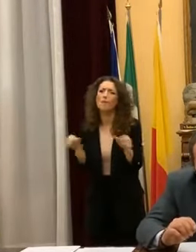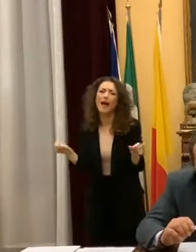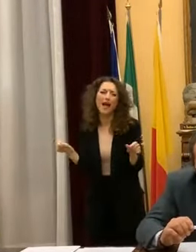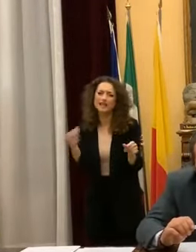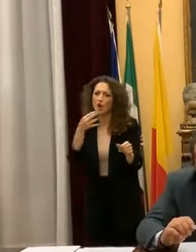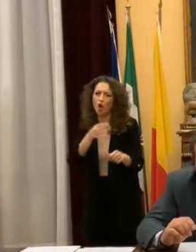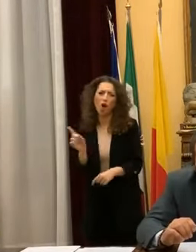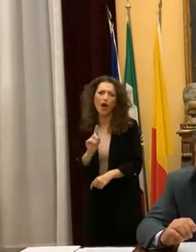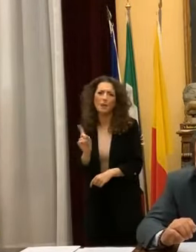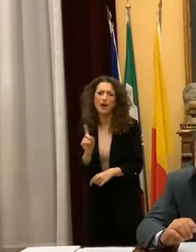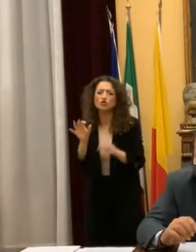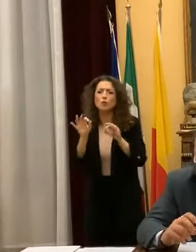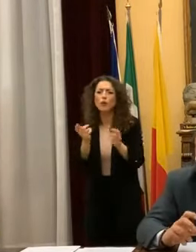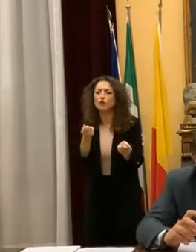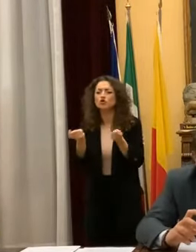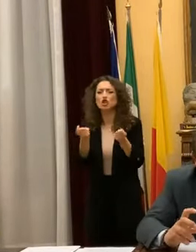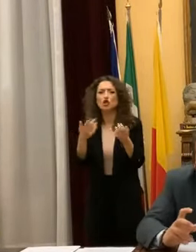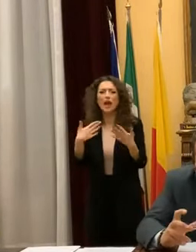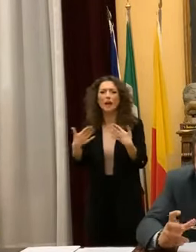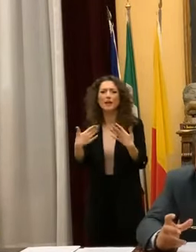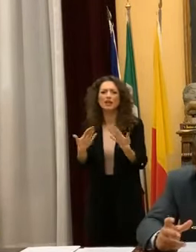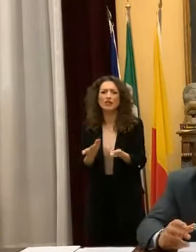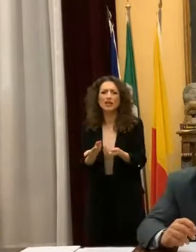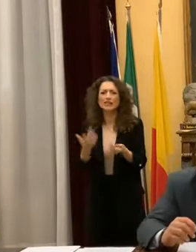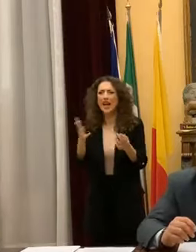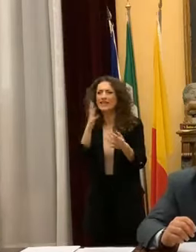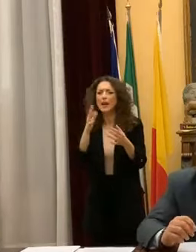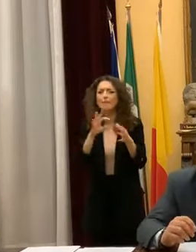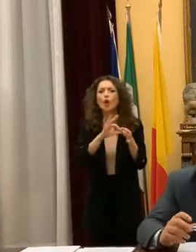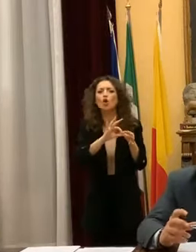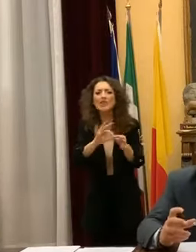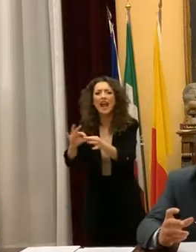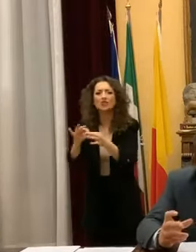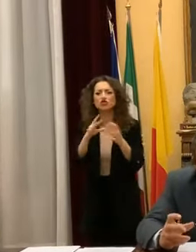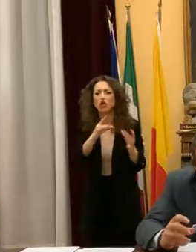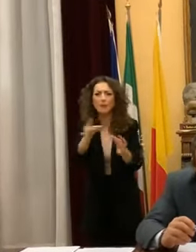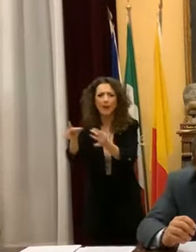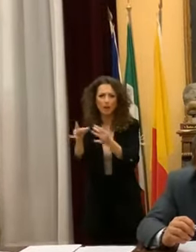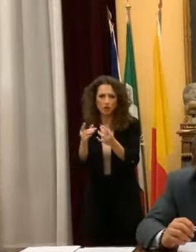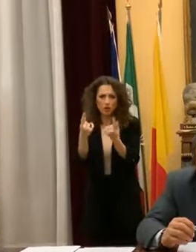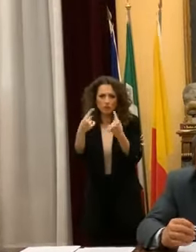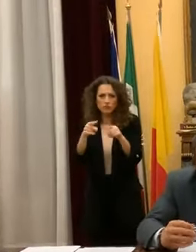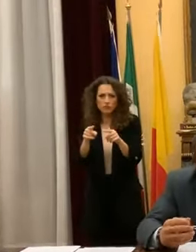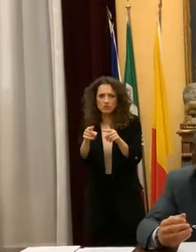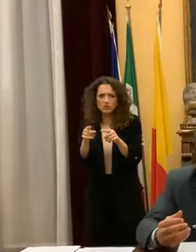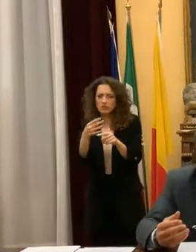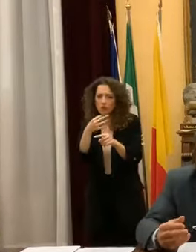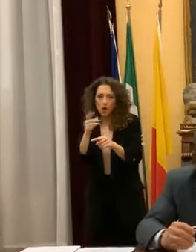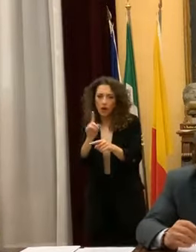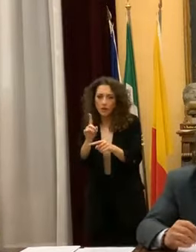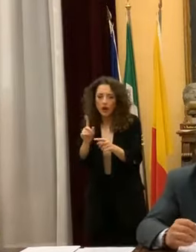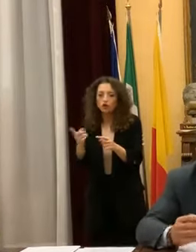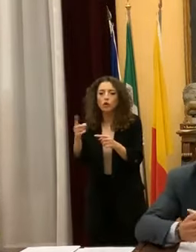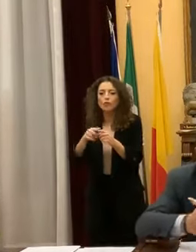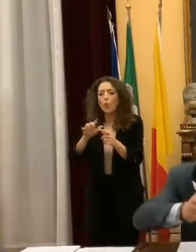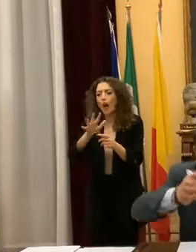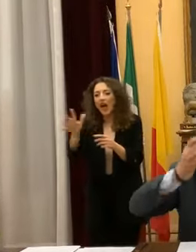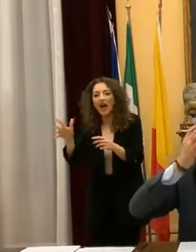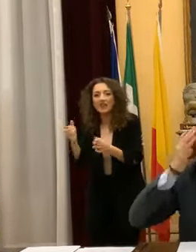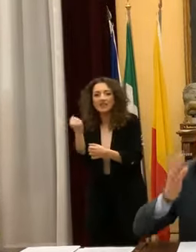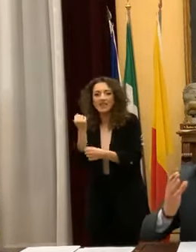di una emergenza, il tracciamento e tutto ciò che andava organizzato,